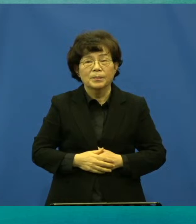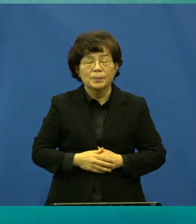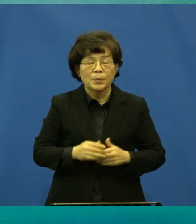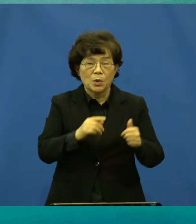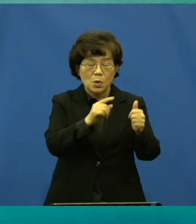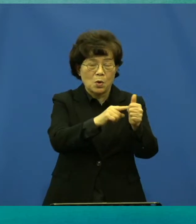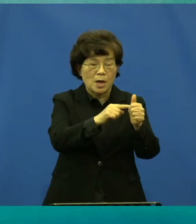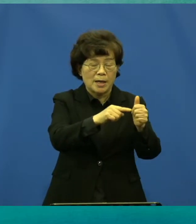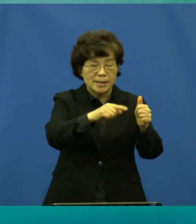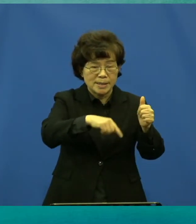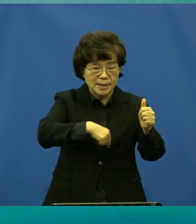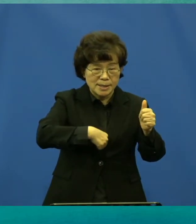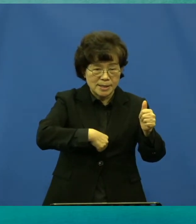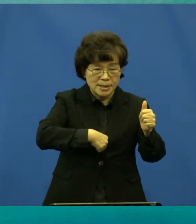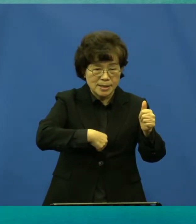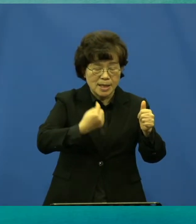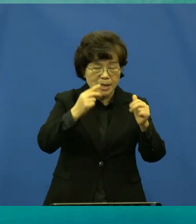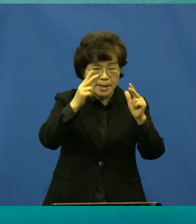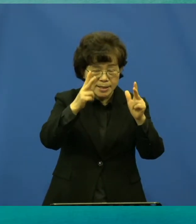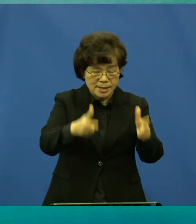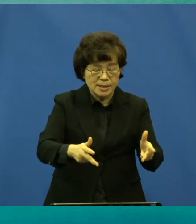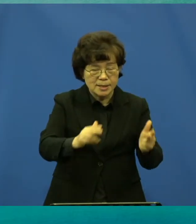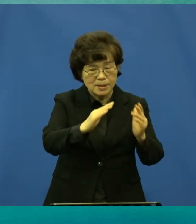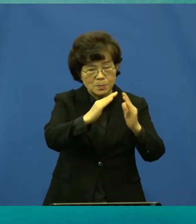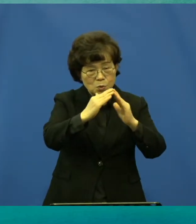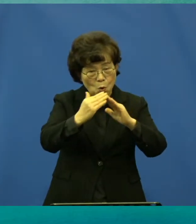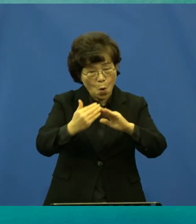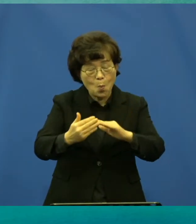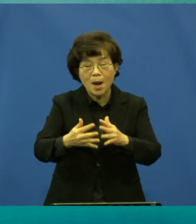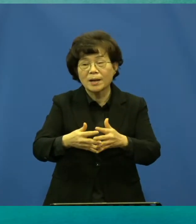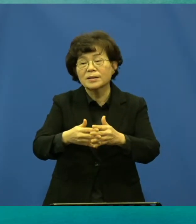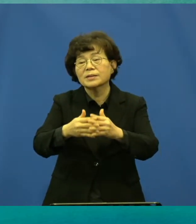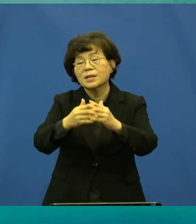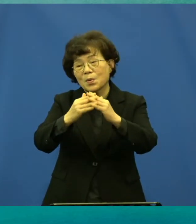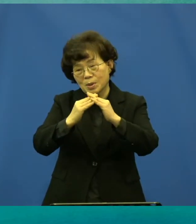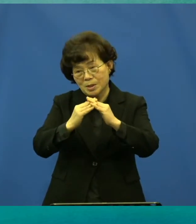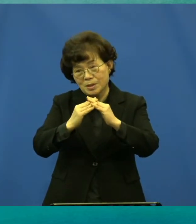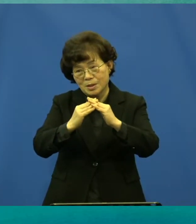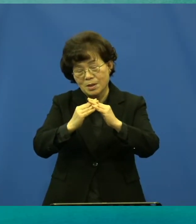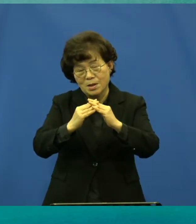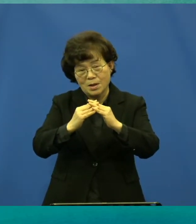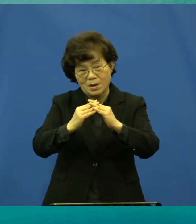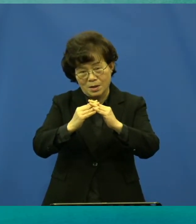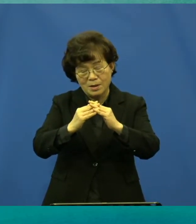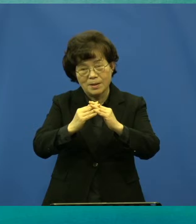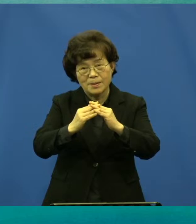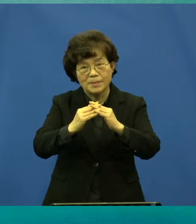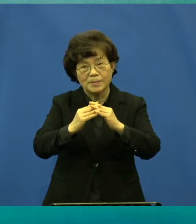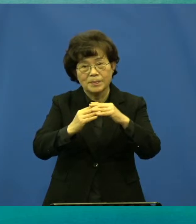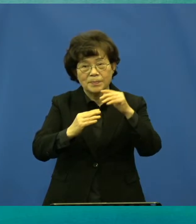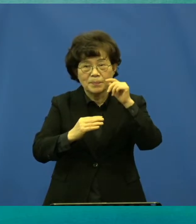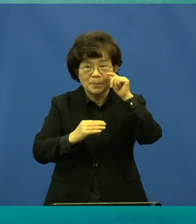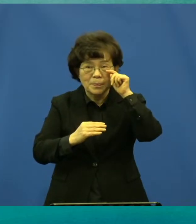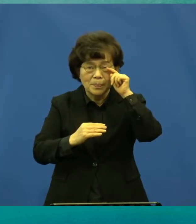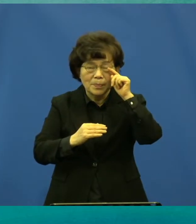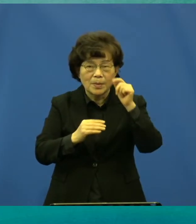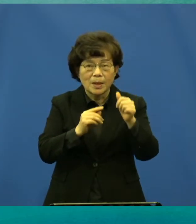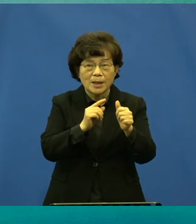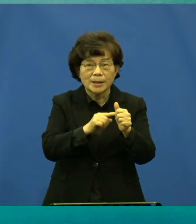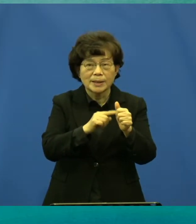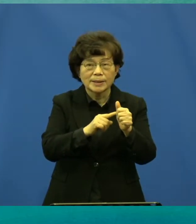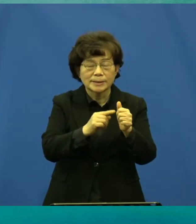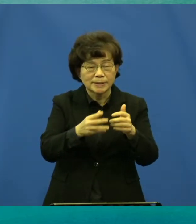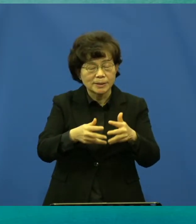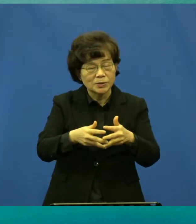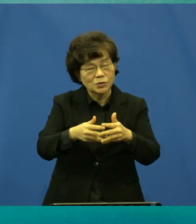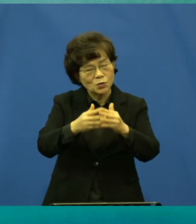요나는 자기가 직접 초막을 지었어요. 자기가 짓지 않아도 하나님이 더 좋은 초막을 주실 수 있는데 그가 지은 초막은